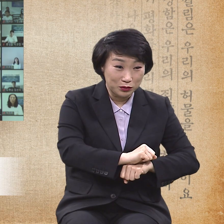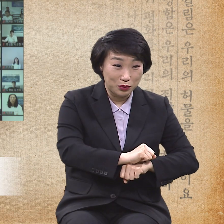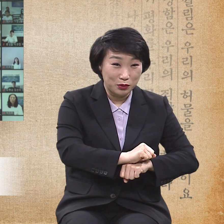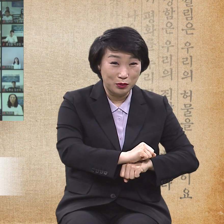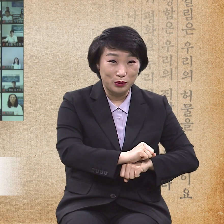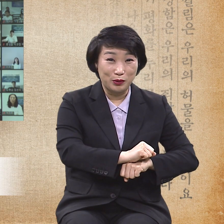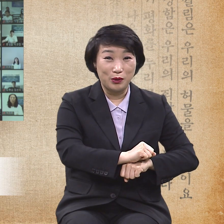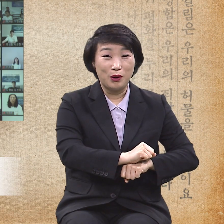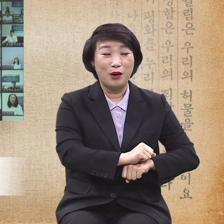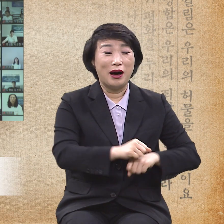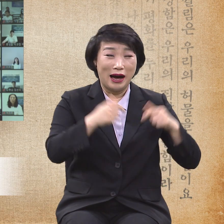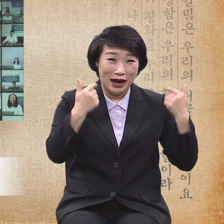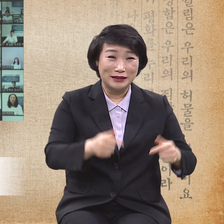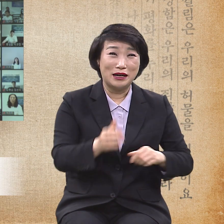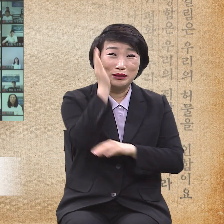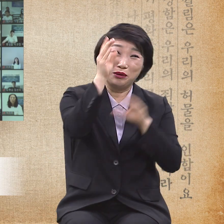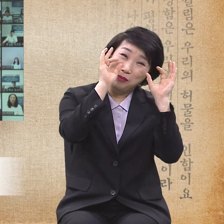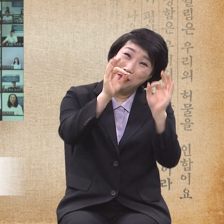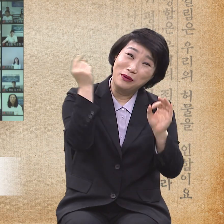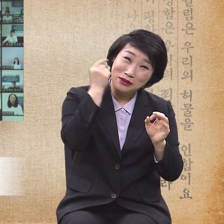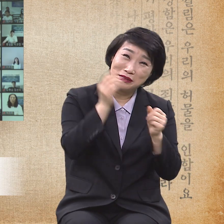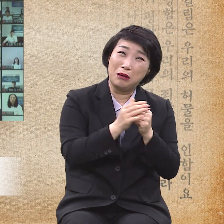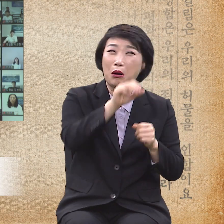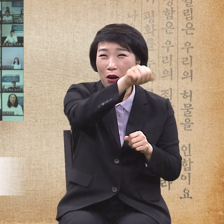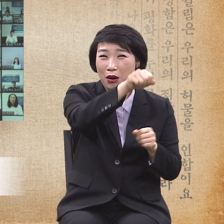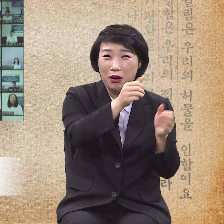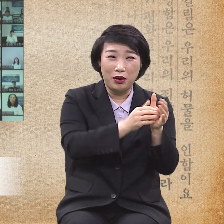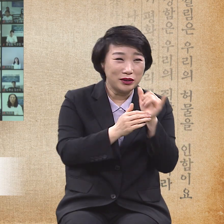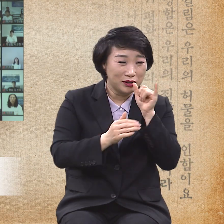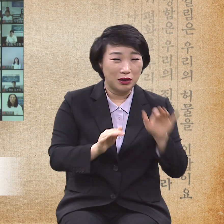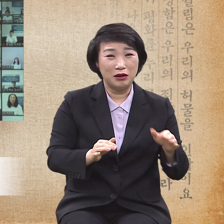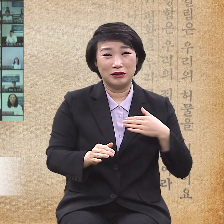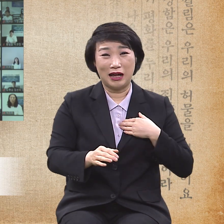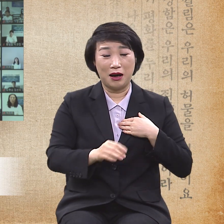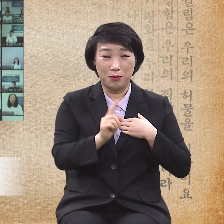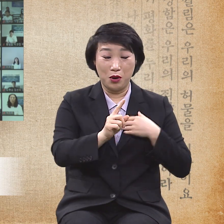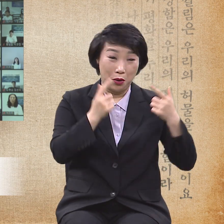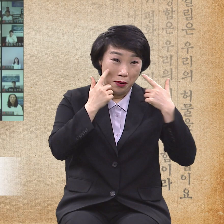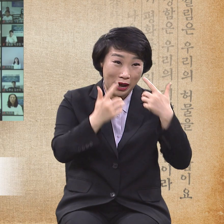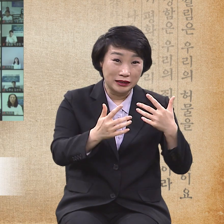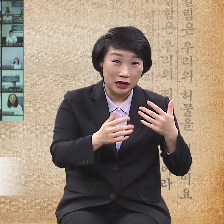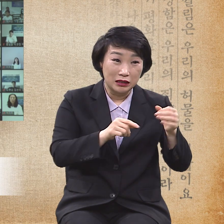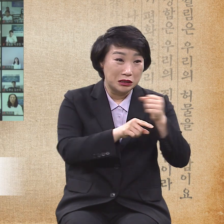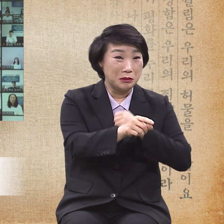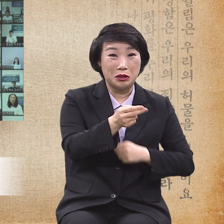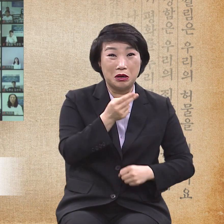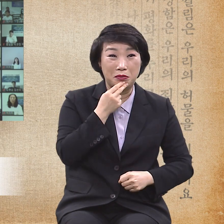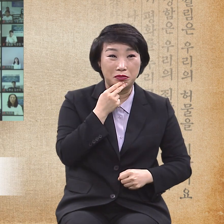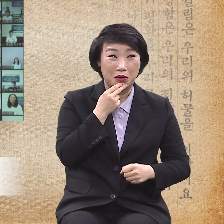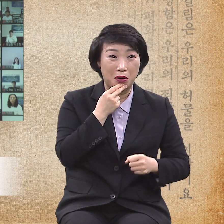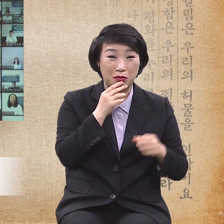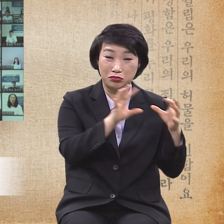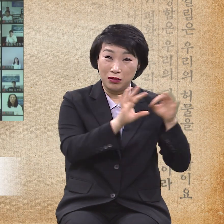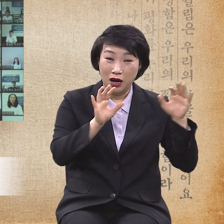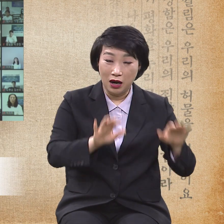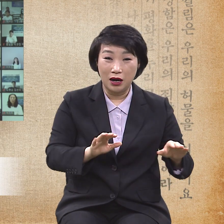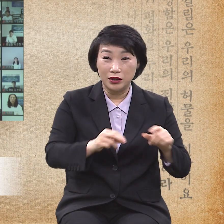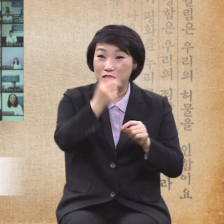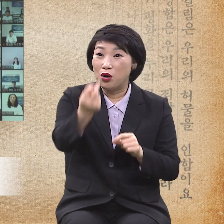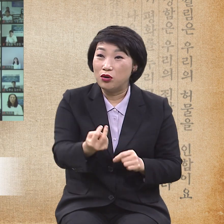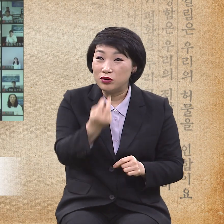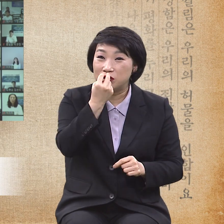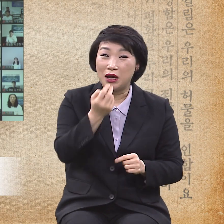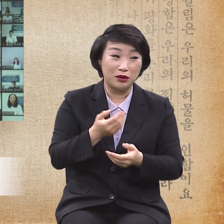멸망도 밤낮 듣던 소리 나한테 구체적으로 의미가 없어.